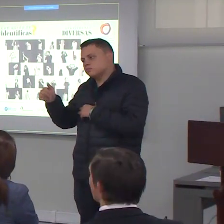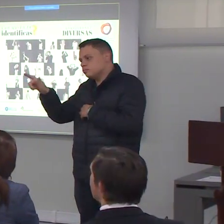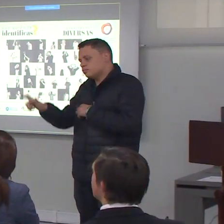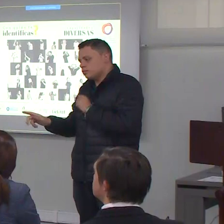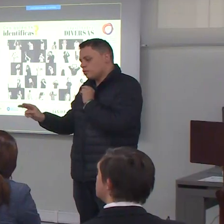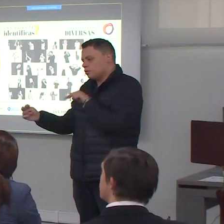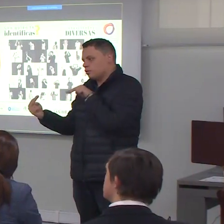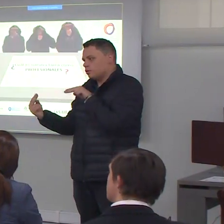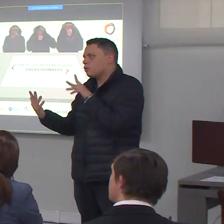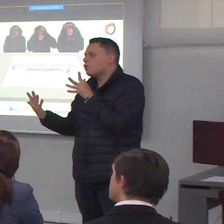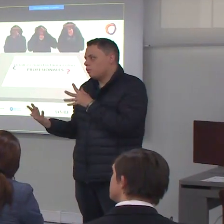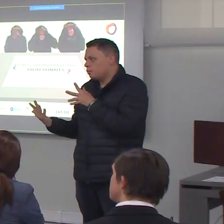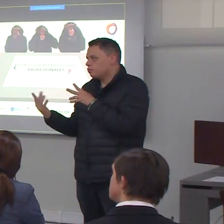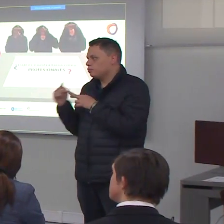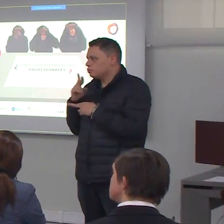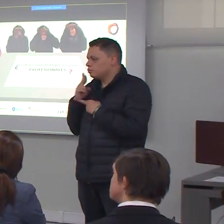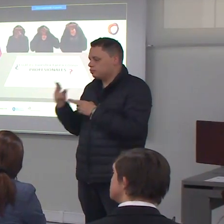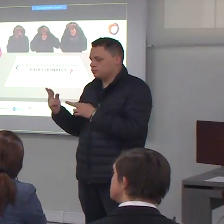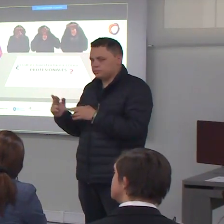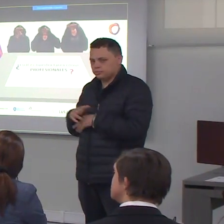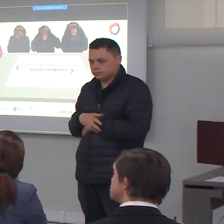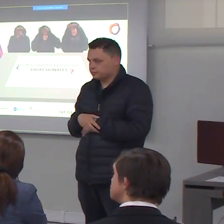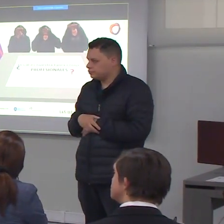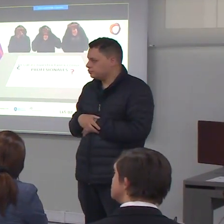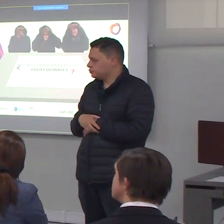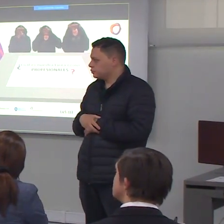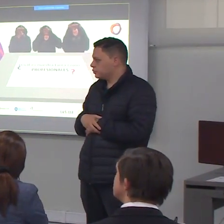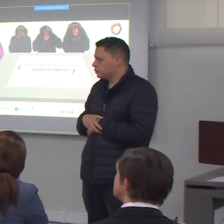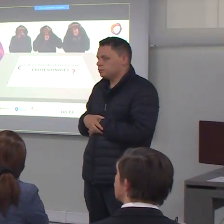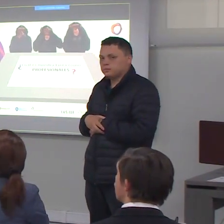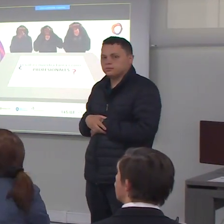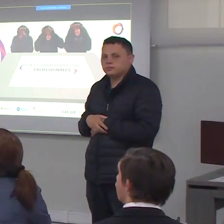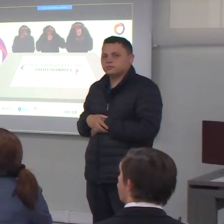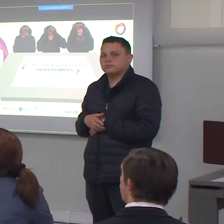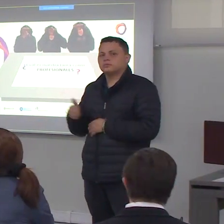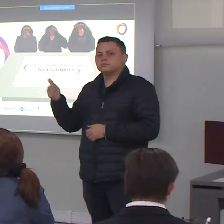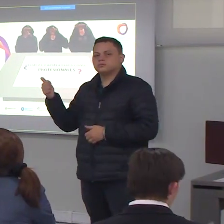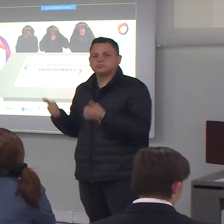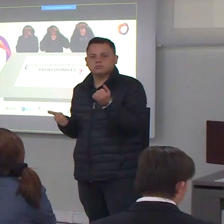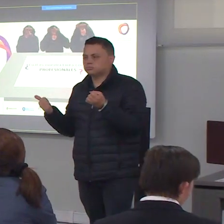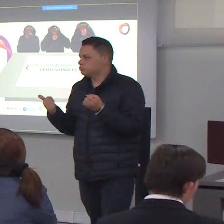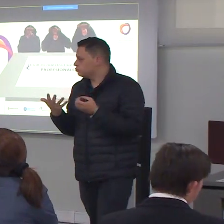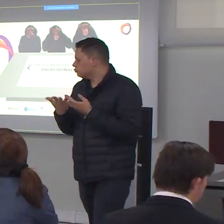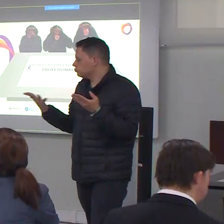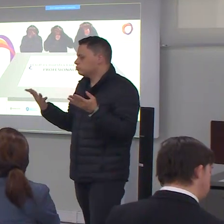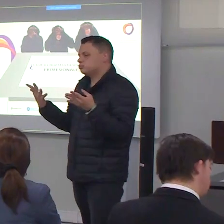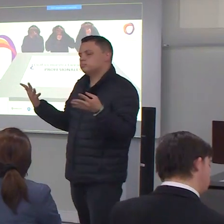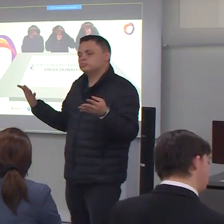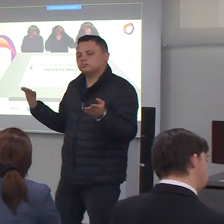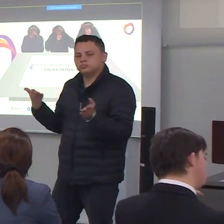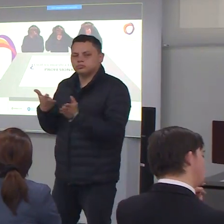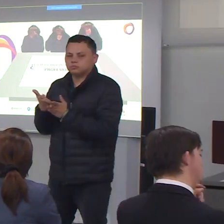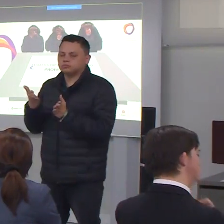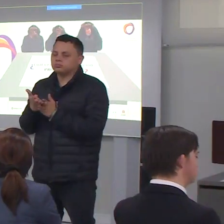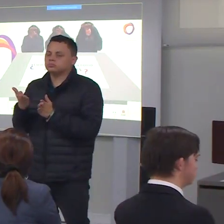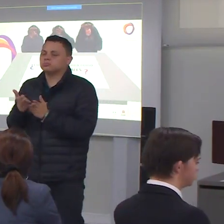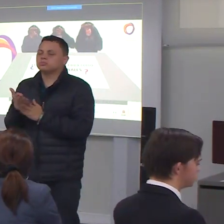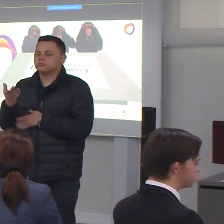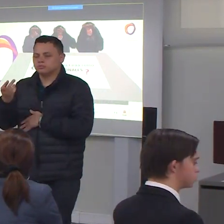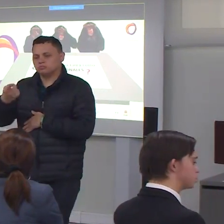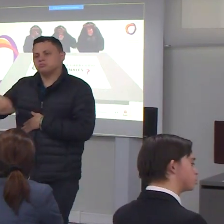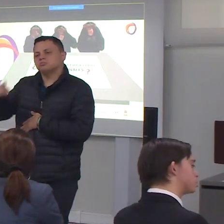otro de cómo debemos responder a esto entonces cuál es la tarea de muchas carreras para ustedes es un poco más